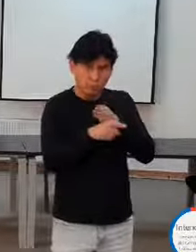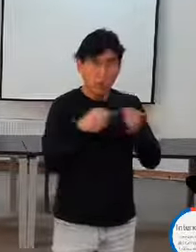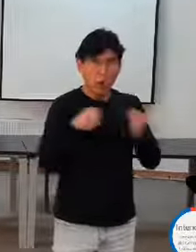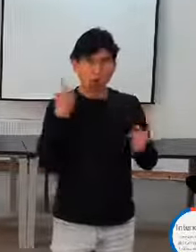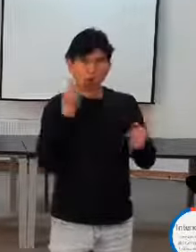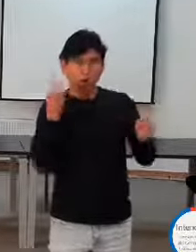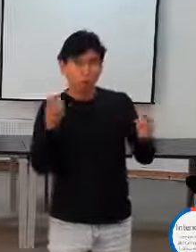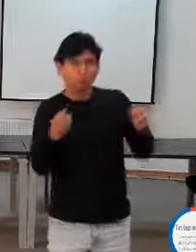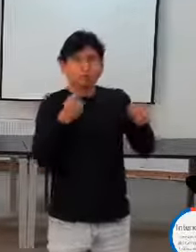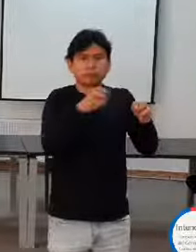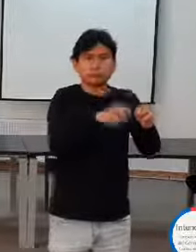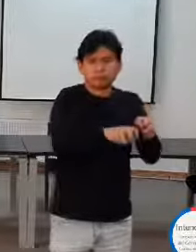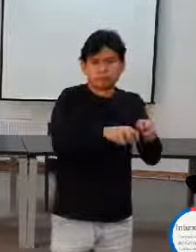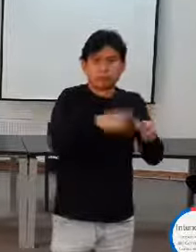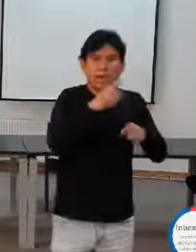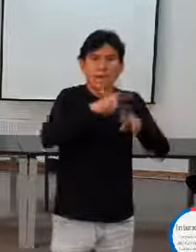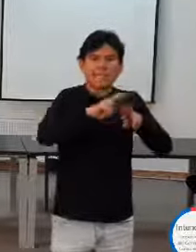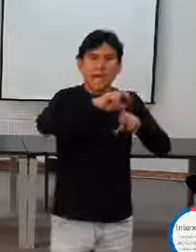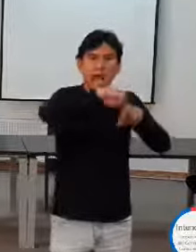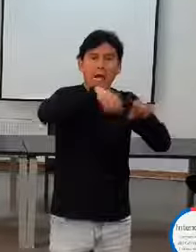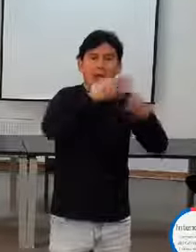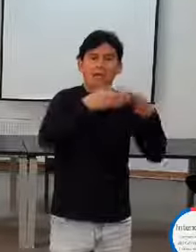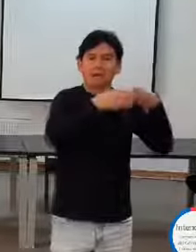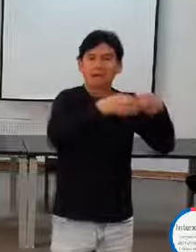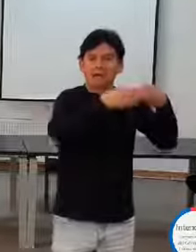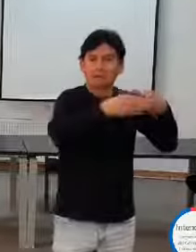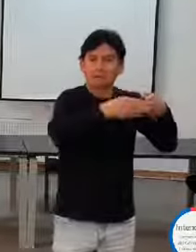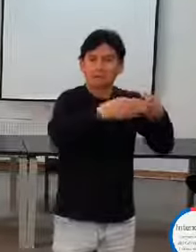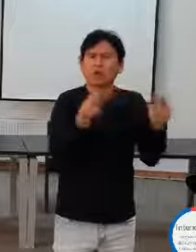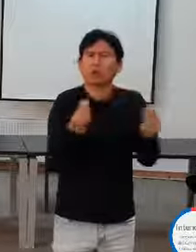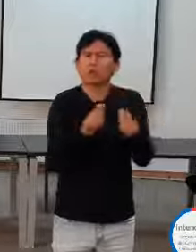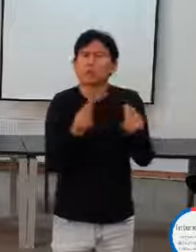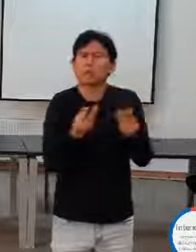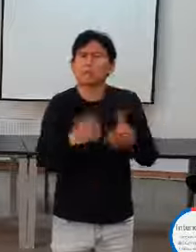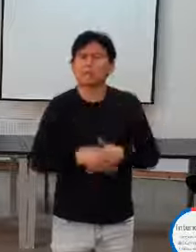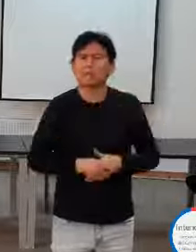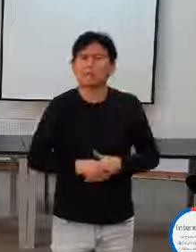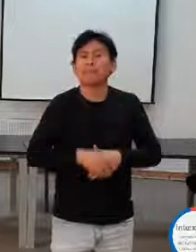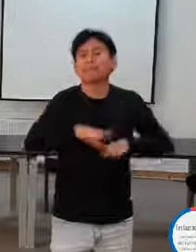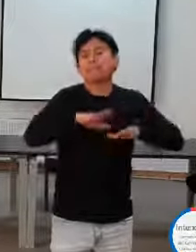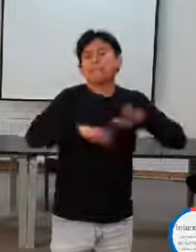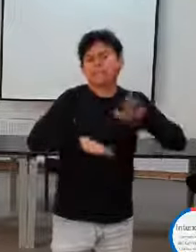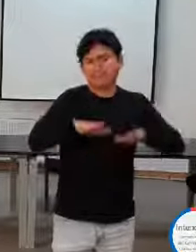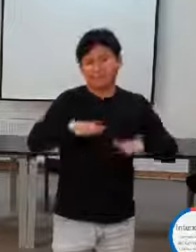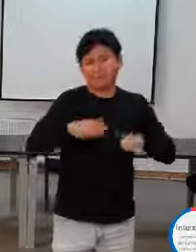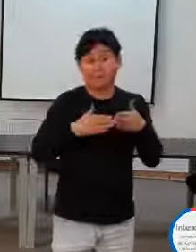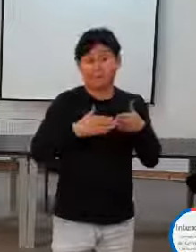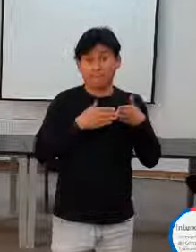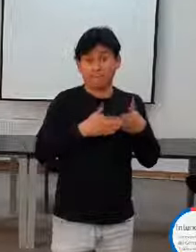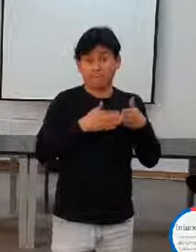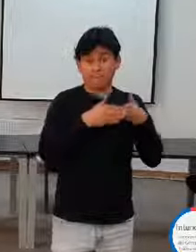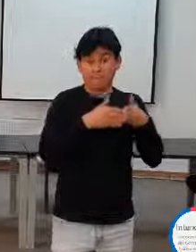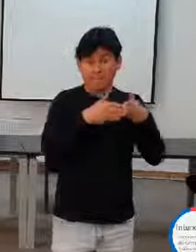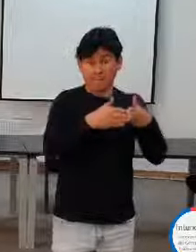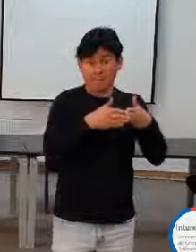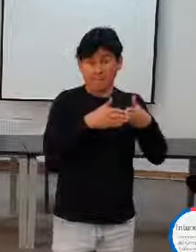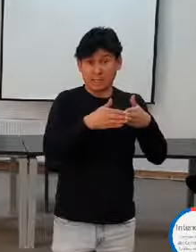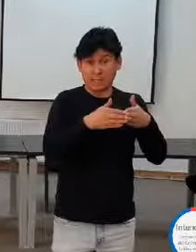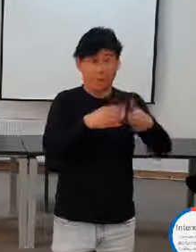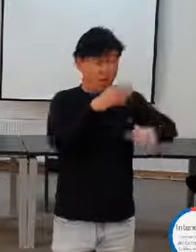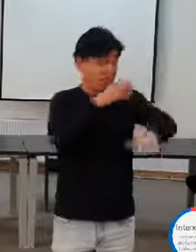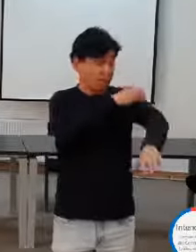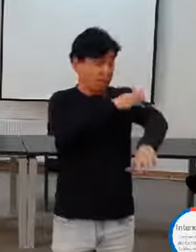ingresa solo por su cuenta a realizar el amarra del buque? ¿Cómo se ha hecho en las otras oportunidades? Sí, va a depender. Si el buque no ha tenido recaladas